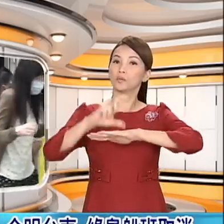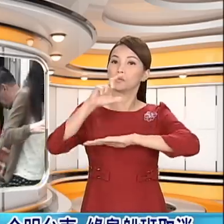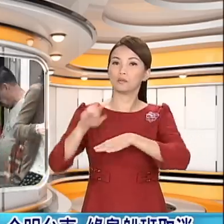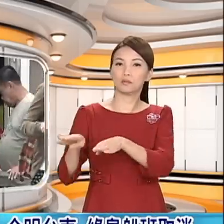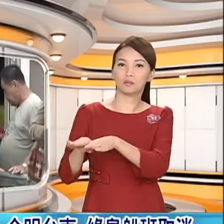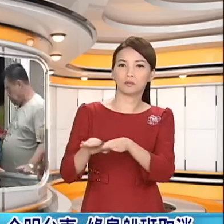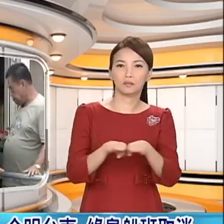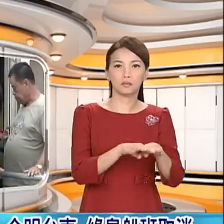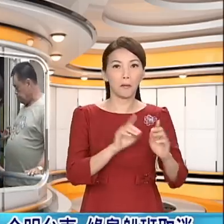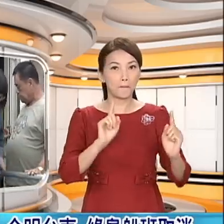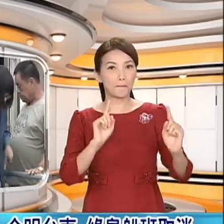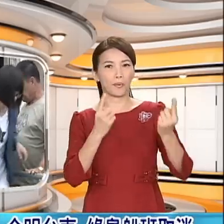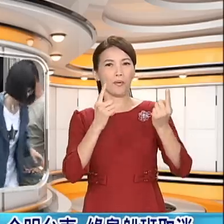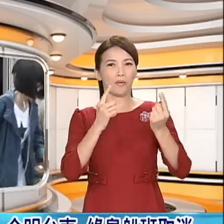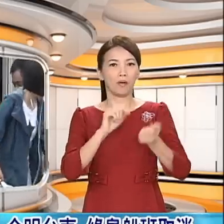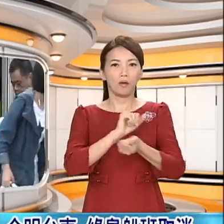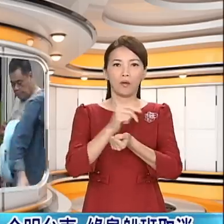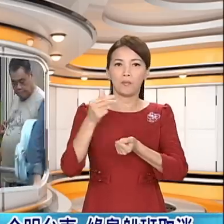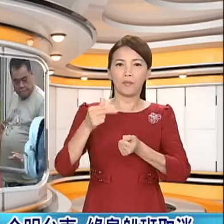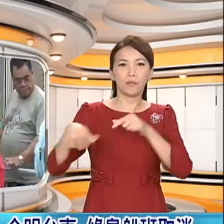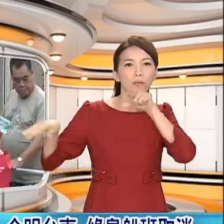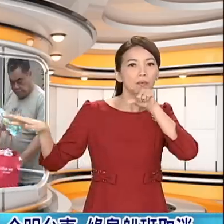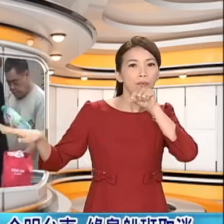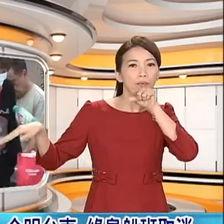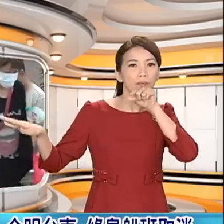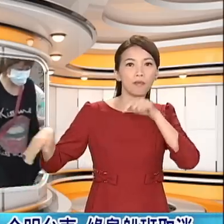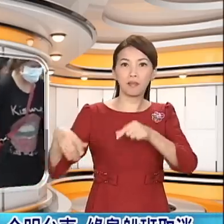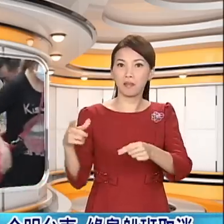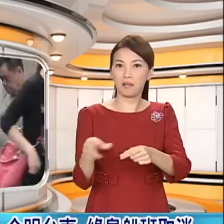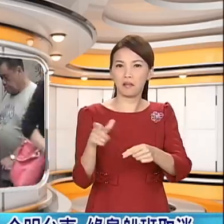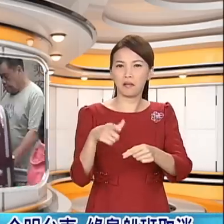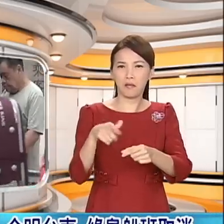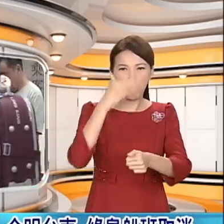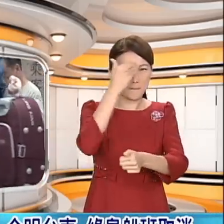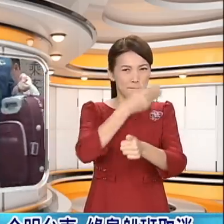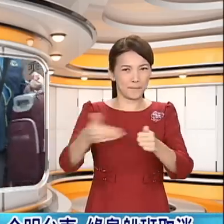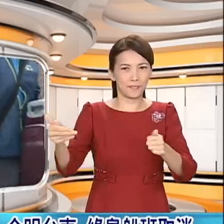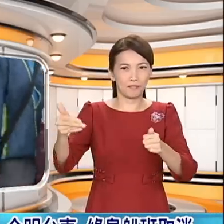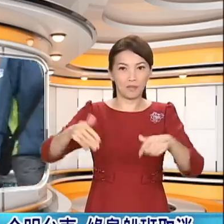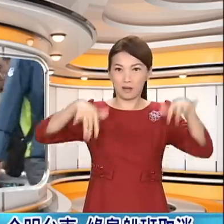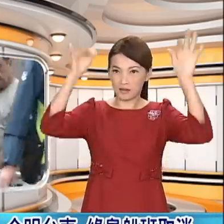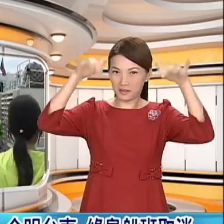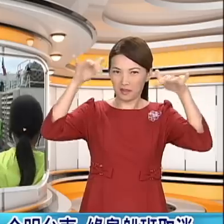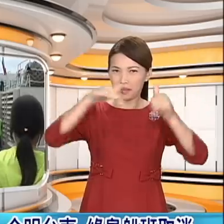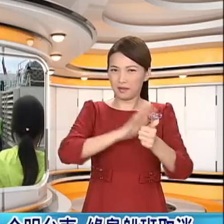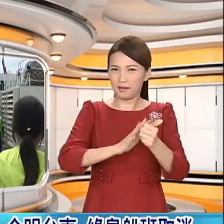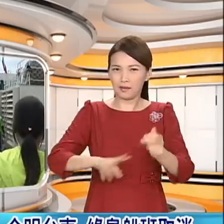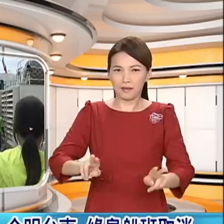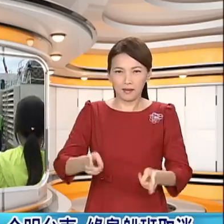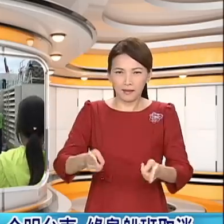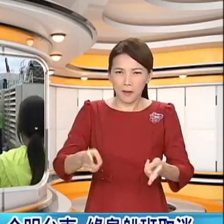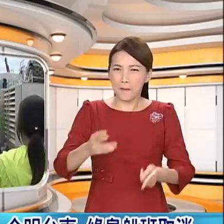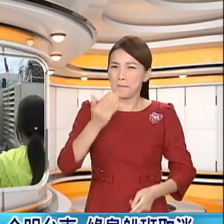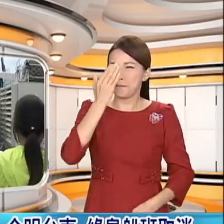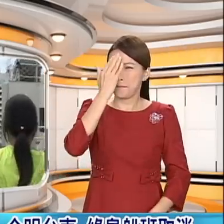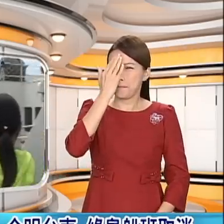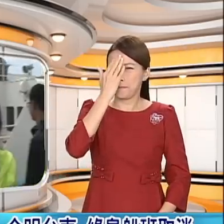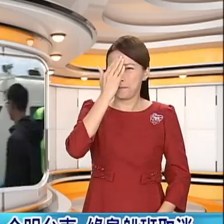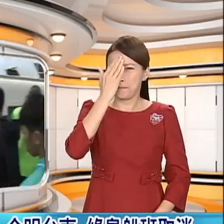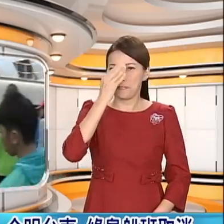杜鹃台风捣乱了中秋连假，不但是影响到民众烤肉的兴致，台东离岛船